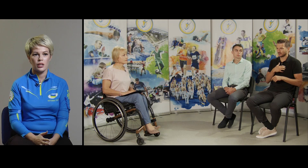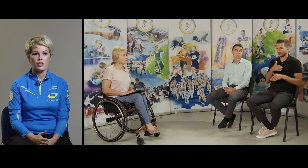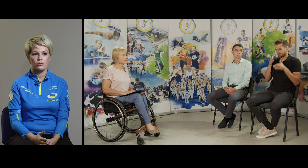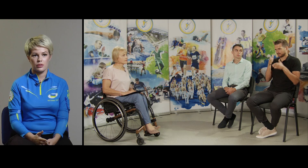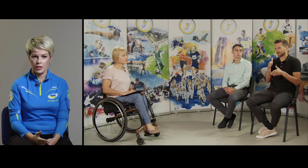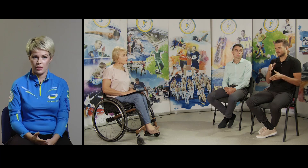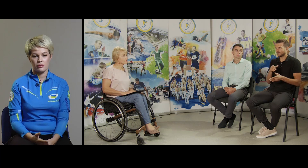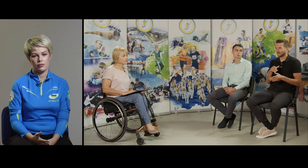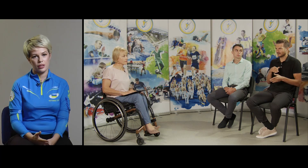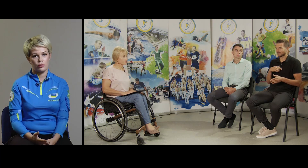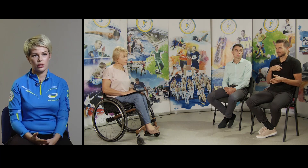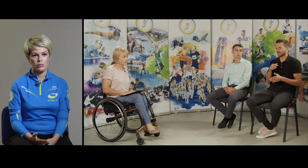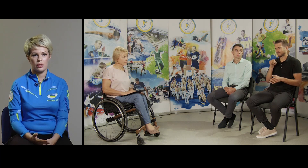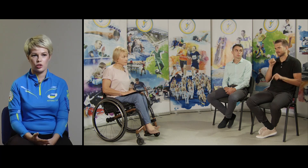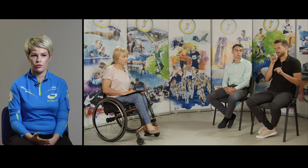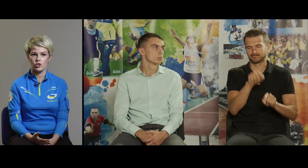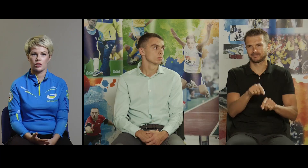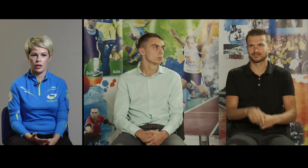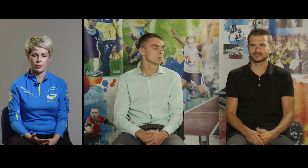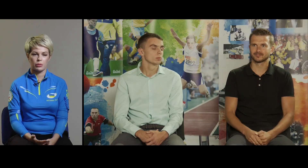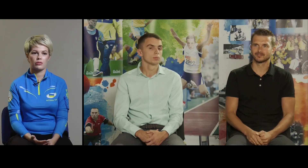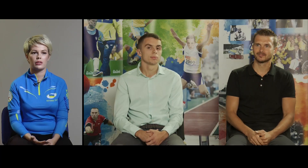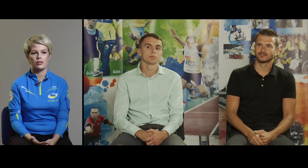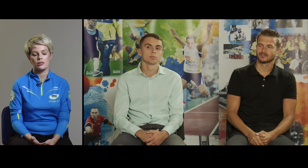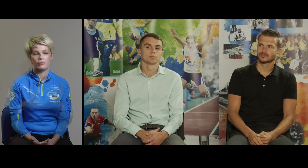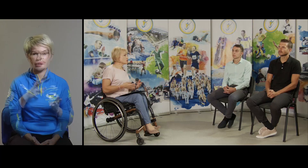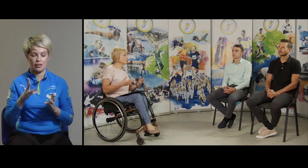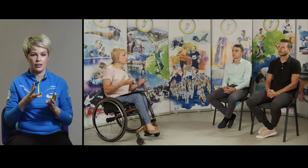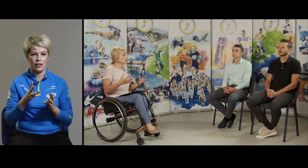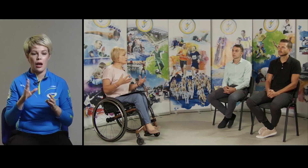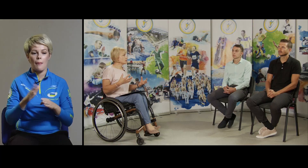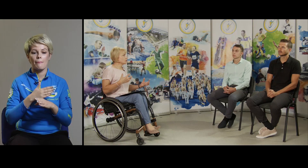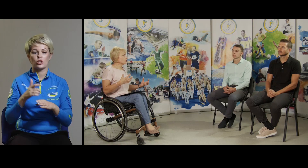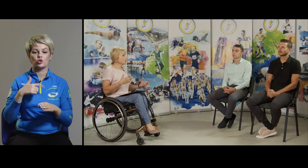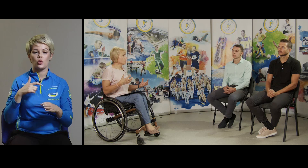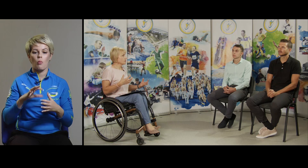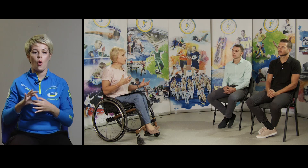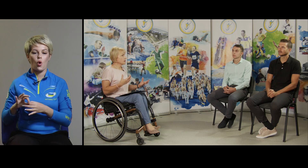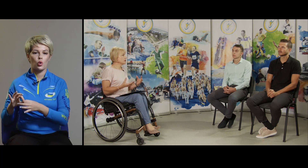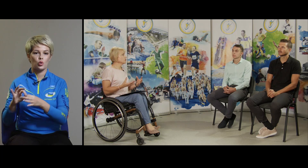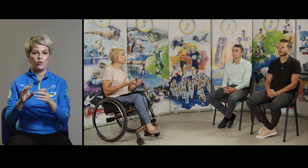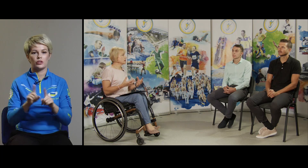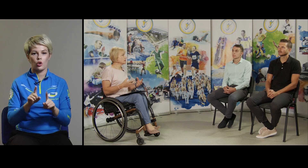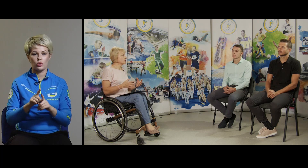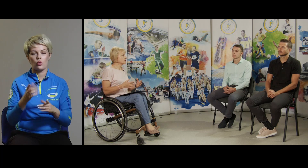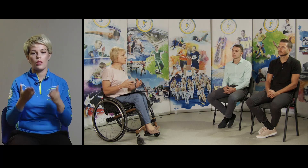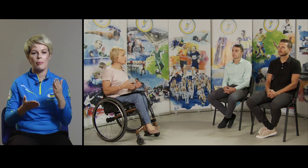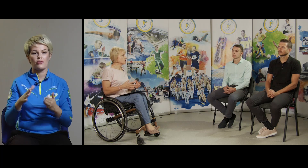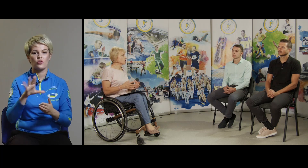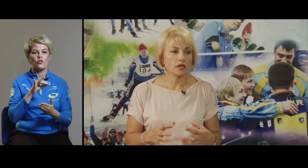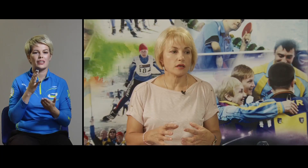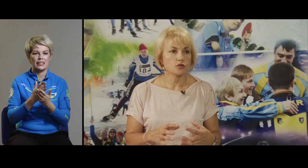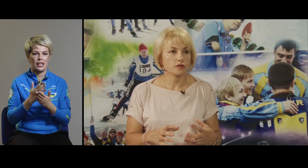одного. Це є одним з найважливіших напрямків для нас. Між собою все одно, напевно, ви маєте